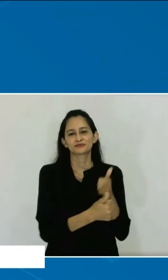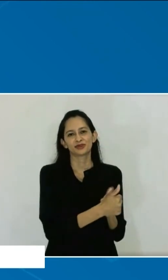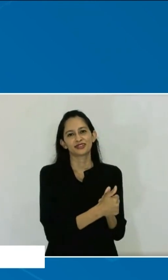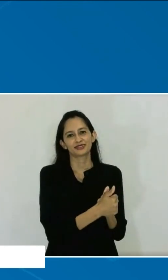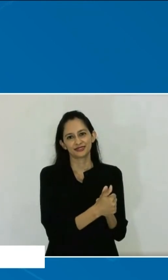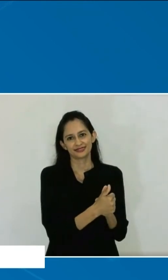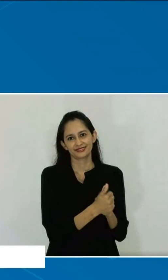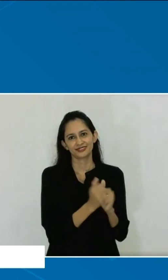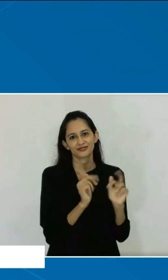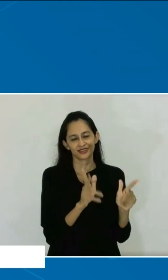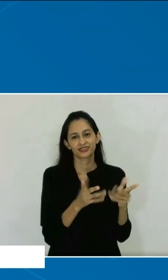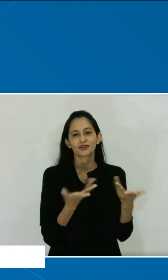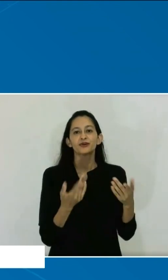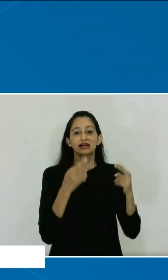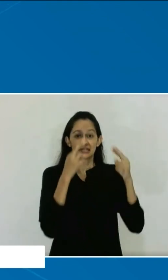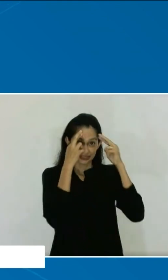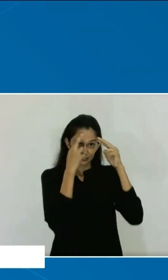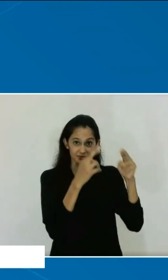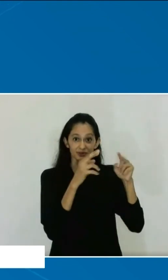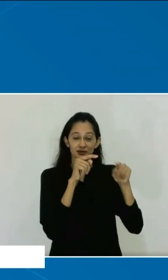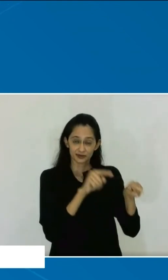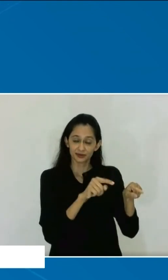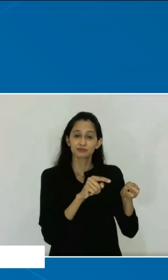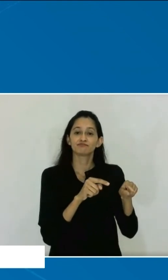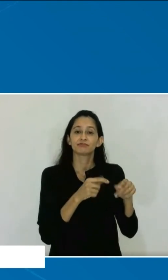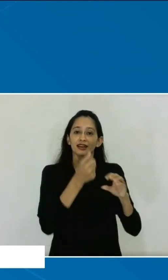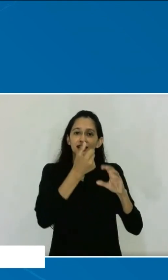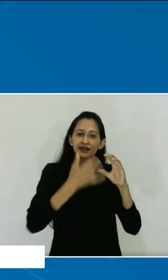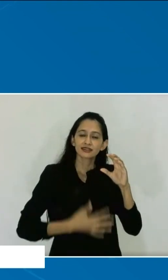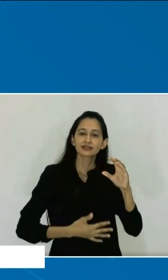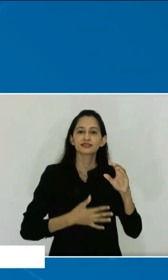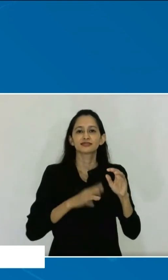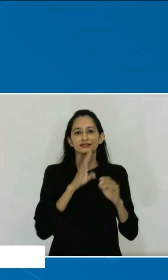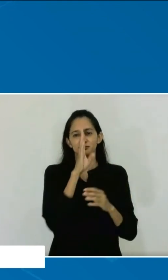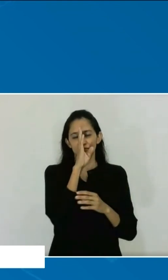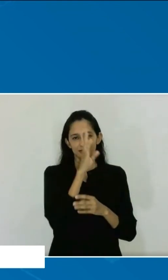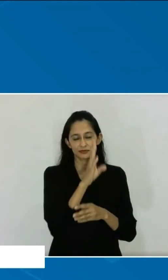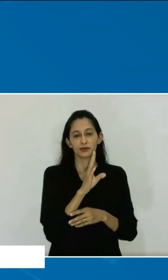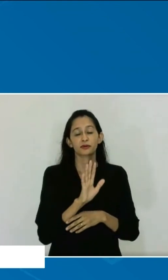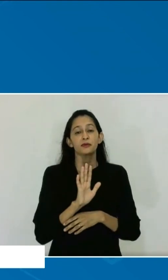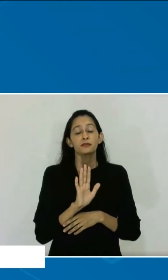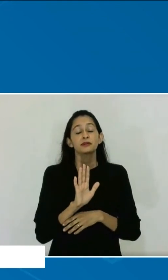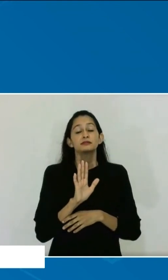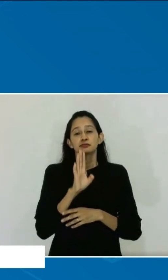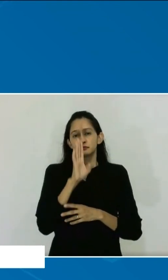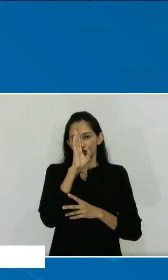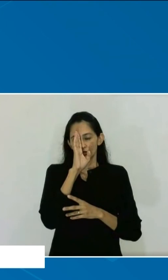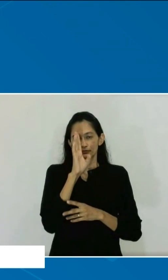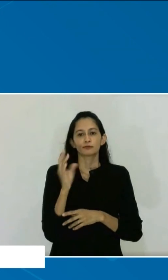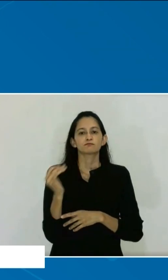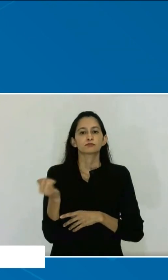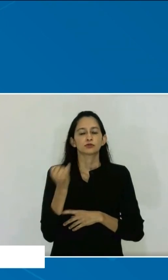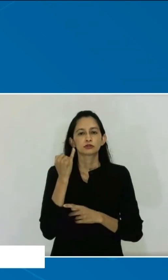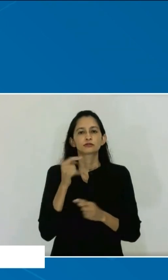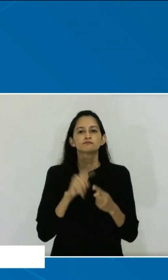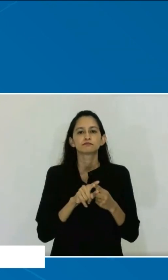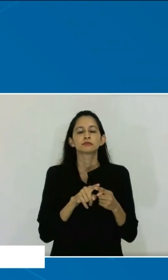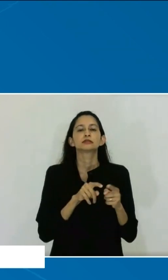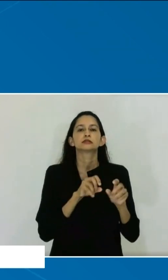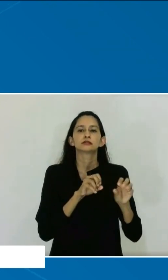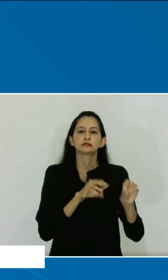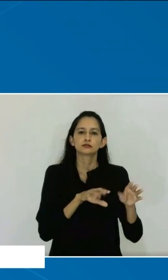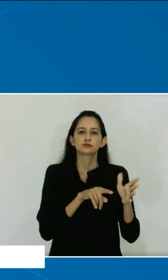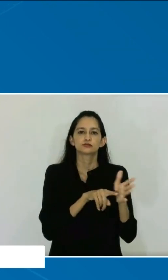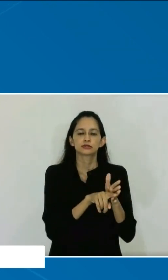esse respeito a essas particularidades, mas principalmente sempre levantando o tripé do ensino, pesquisa e